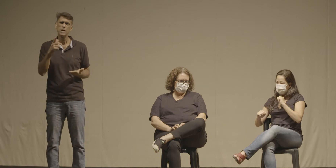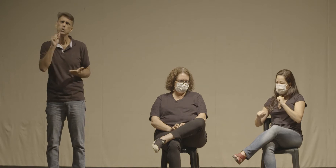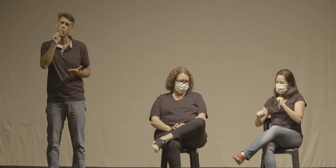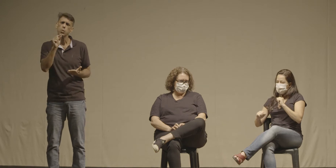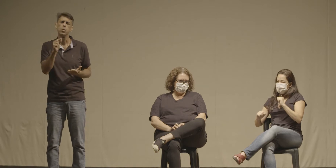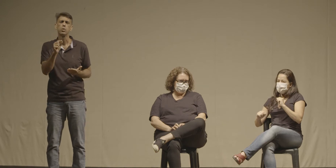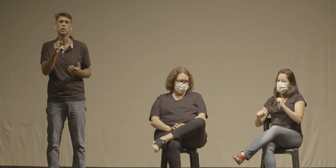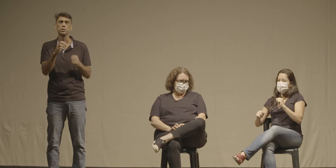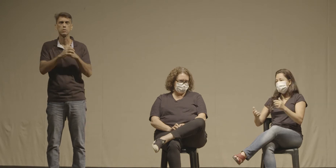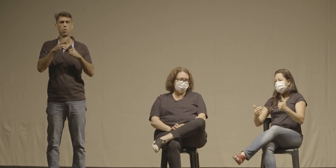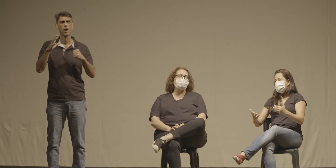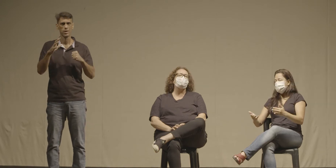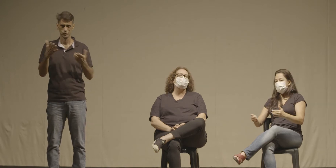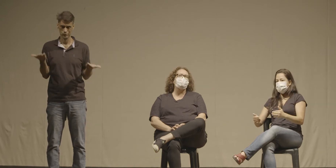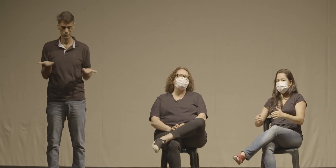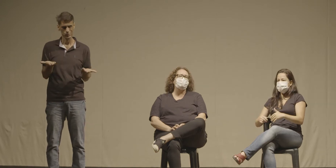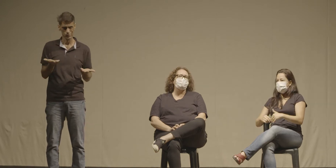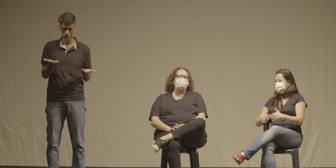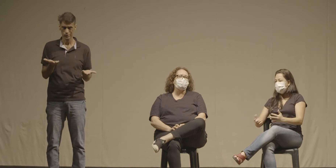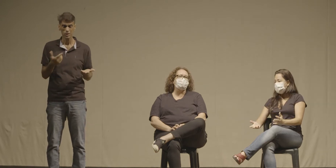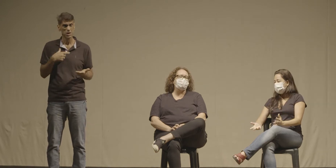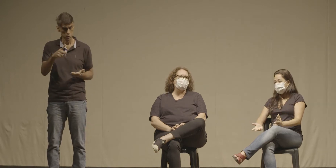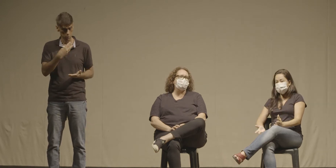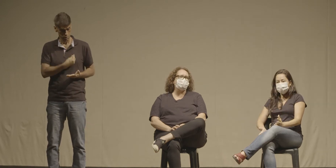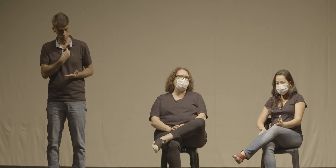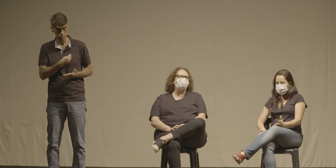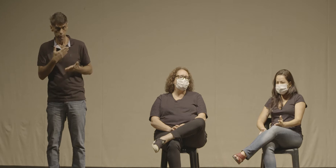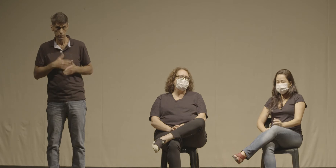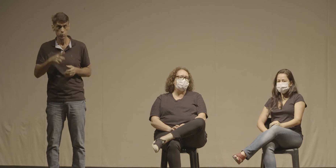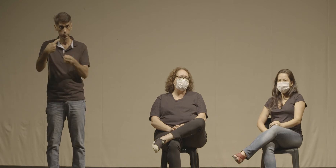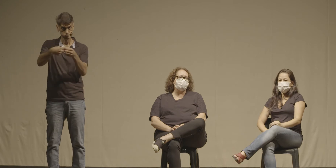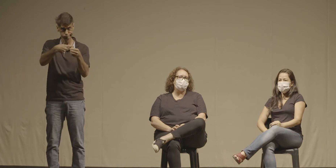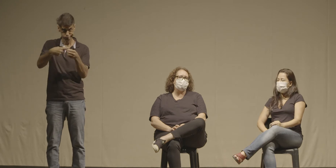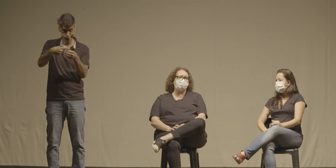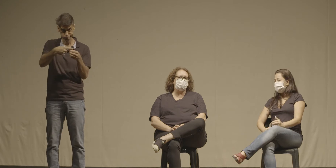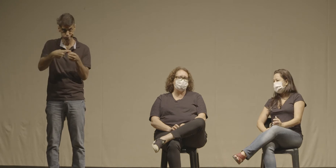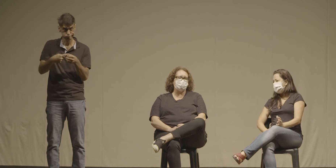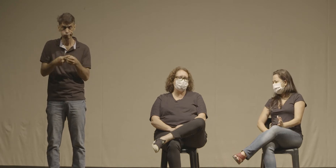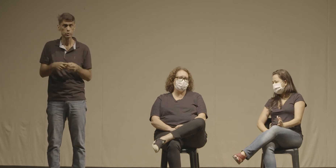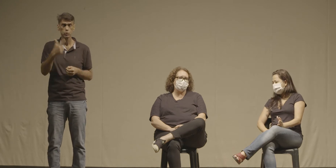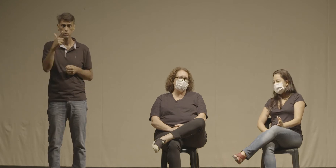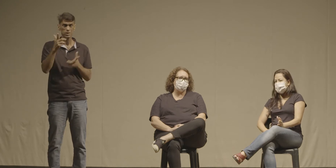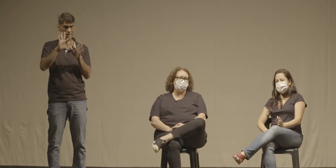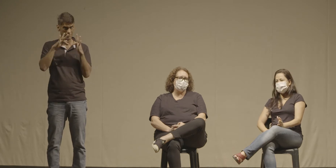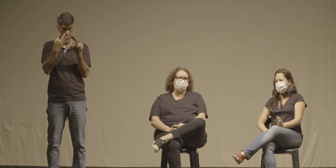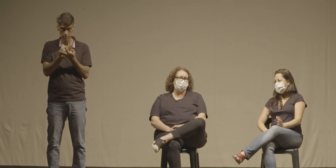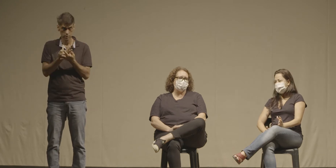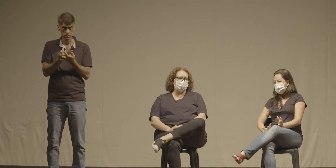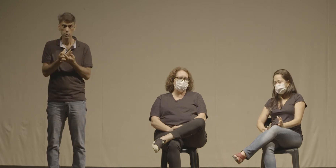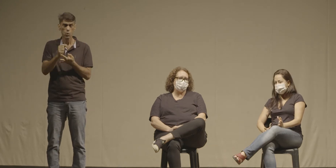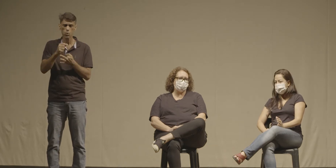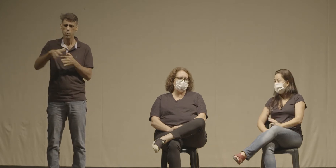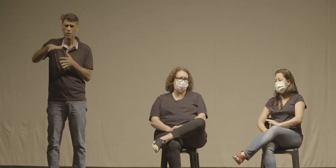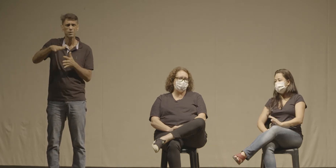democrático. Eu sou uma pessoa que nascida e criada no subúrbio, não tenho ninguém na minha família que seja da